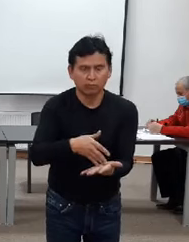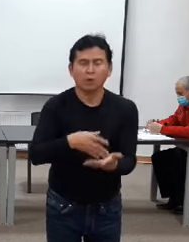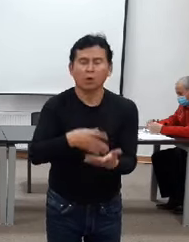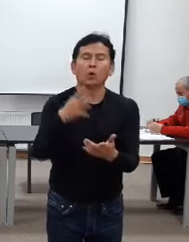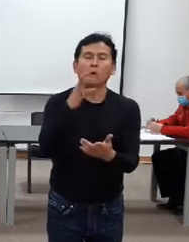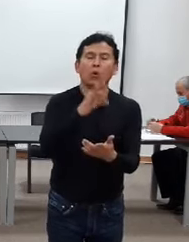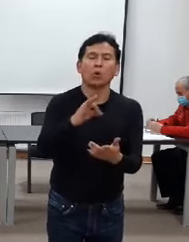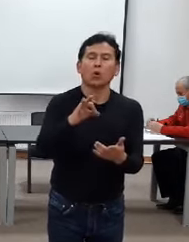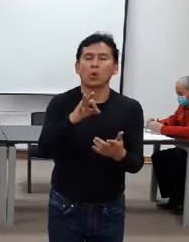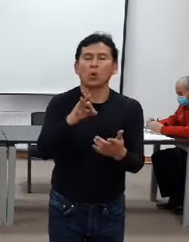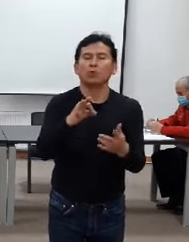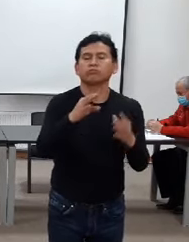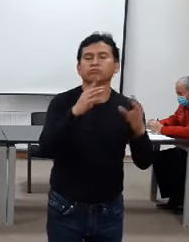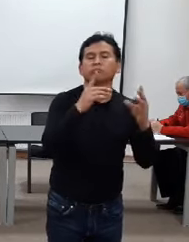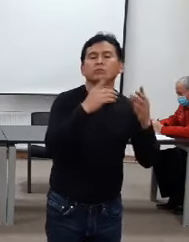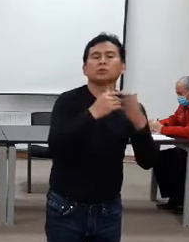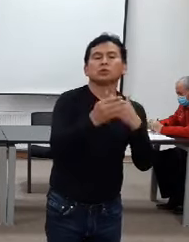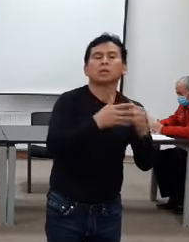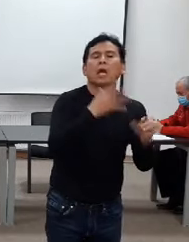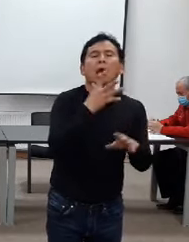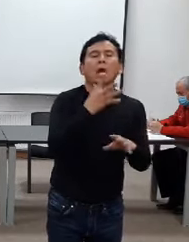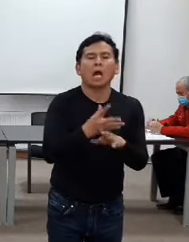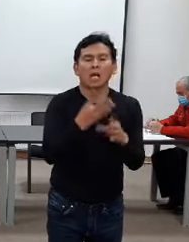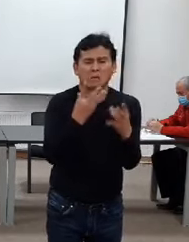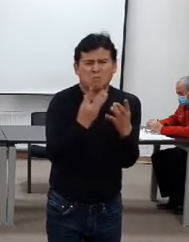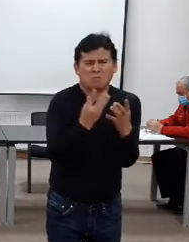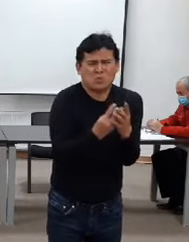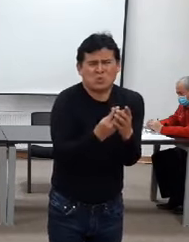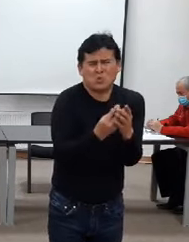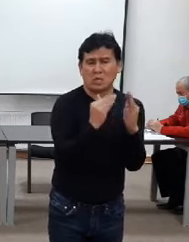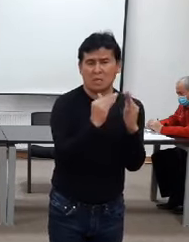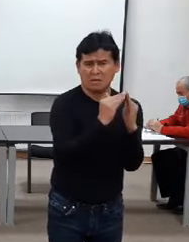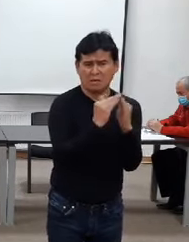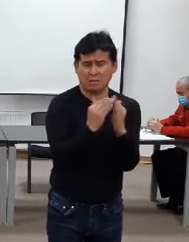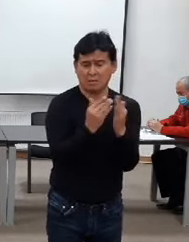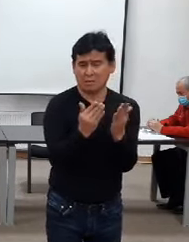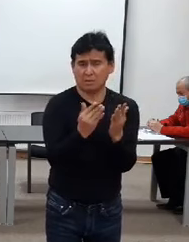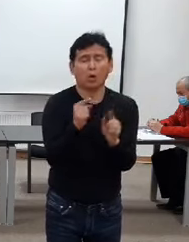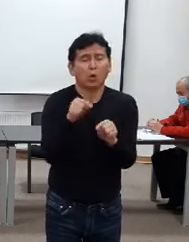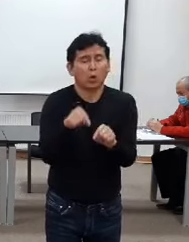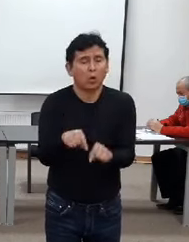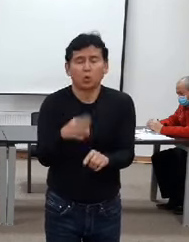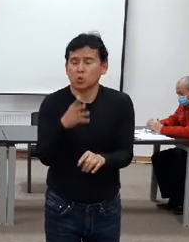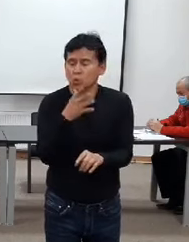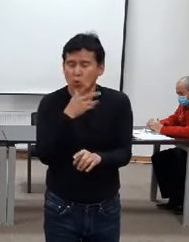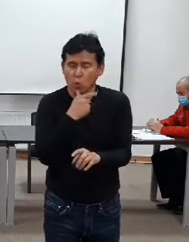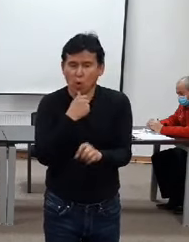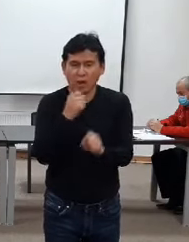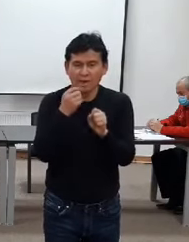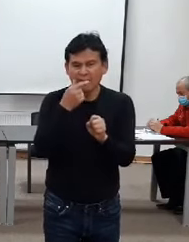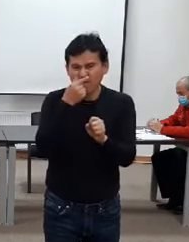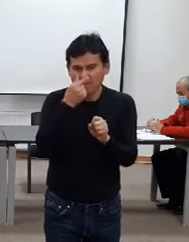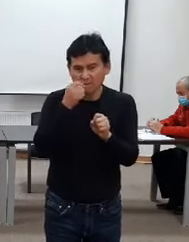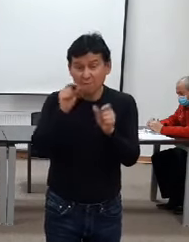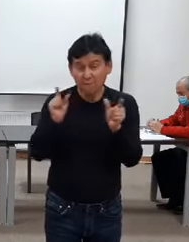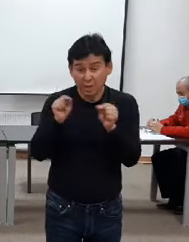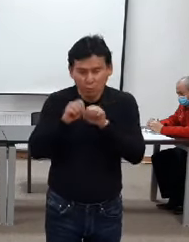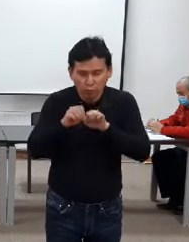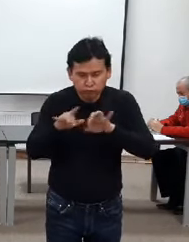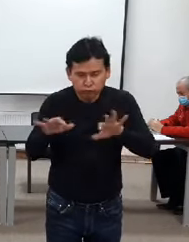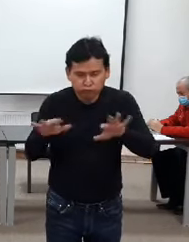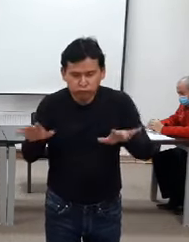o clúster familiares en donde haya hacinamiento. No tenemos hoy día la circulación viral como para ir en